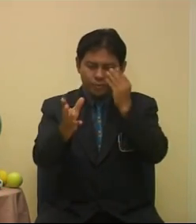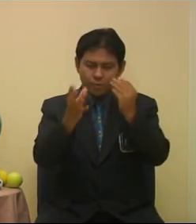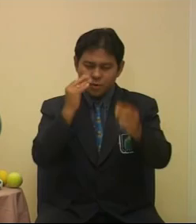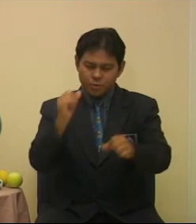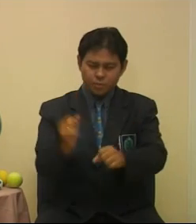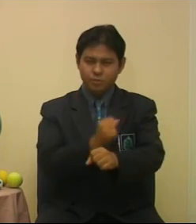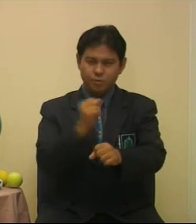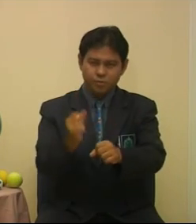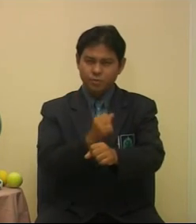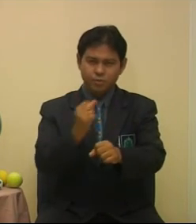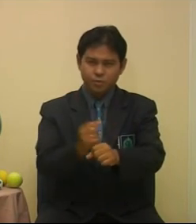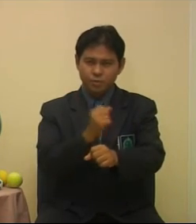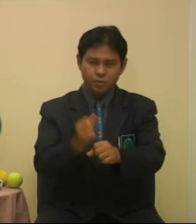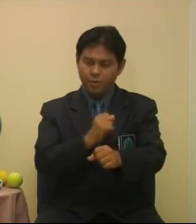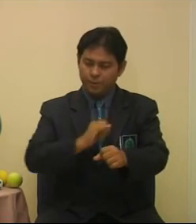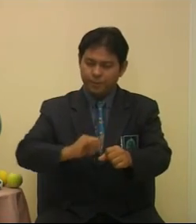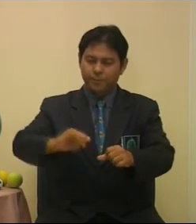และเรียนรู้ภาษามืออย่างต่อเนื่องก็จะใช้ภาษ